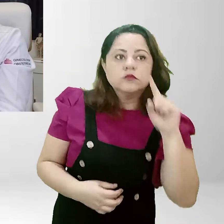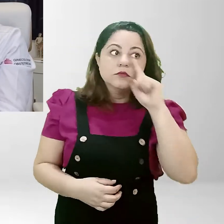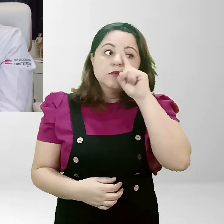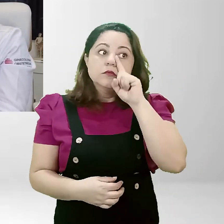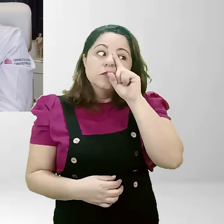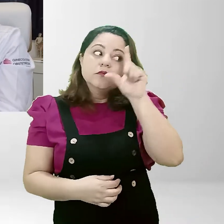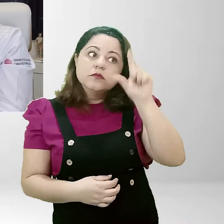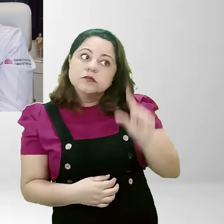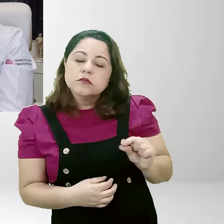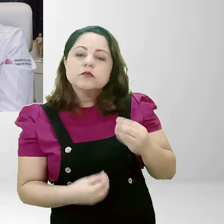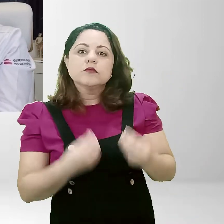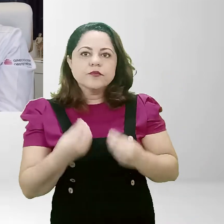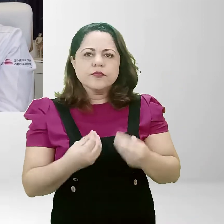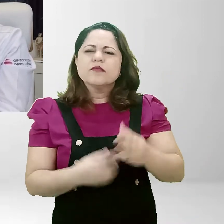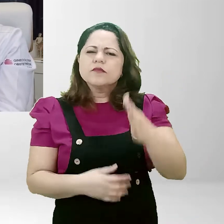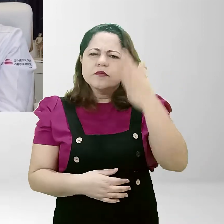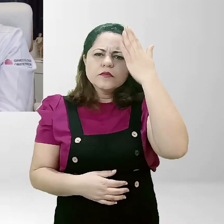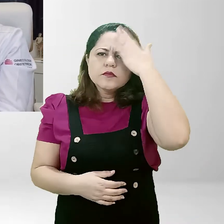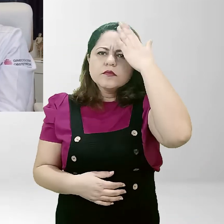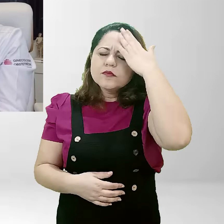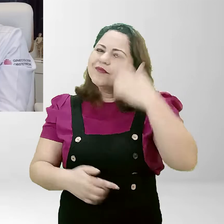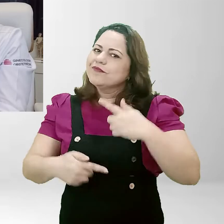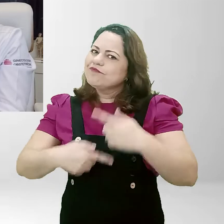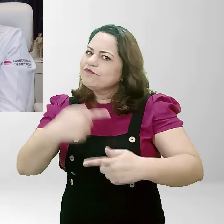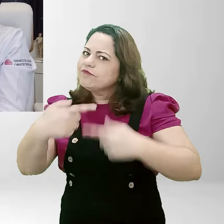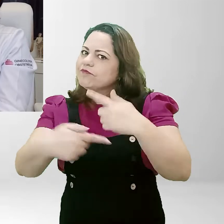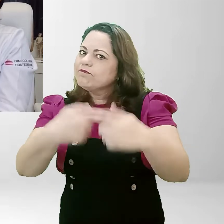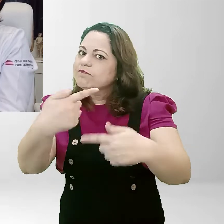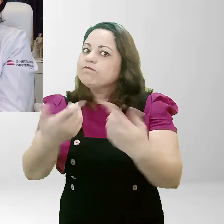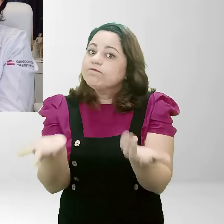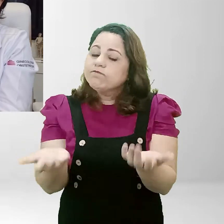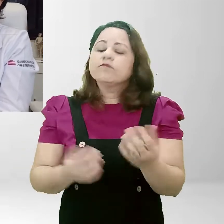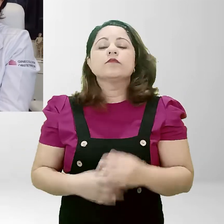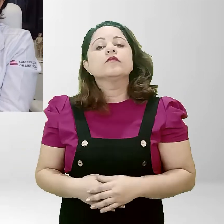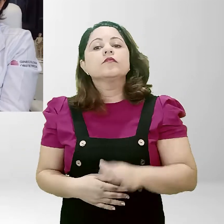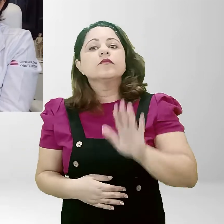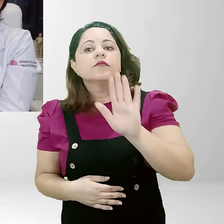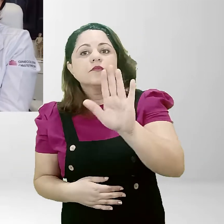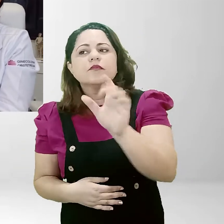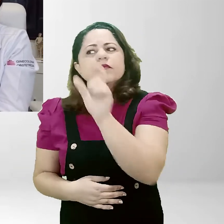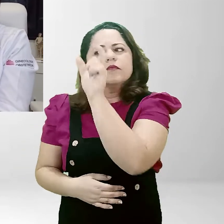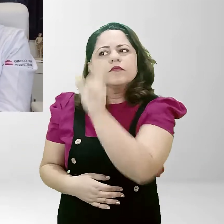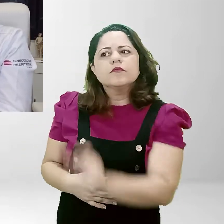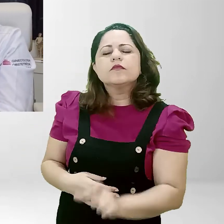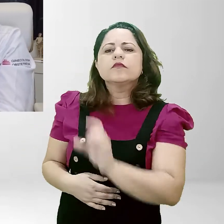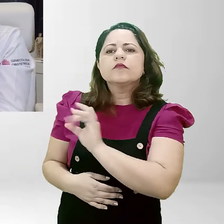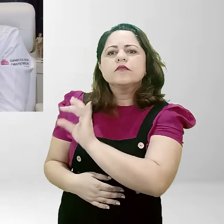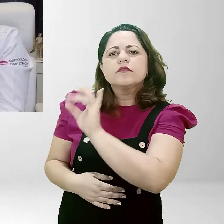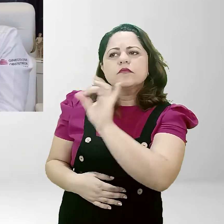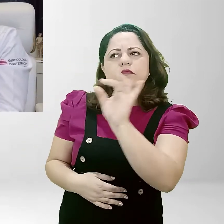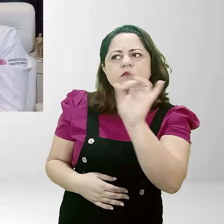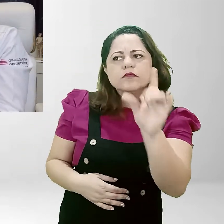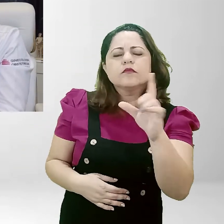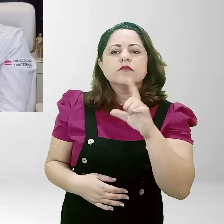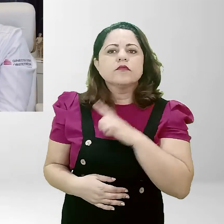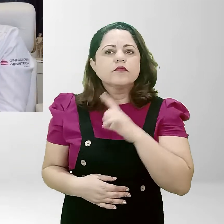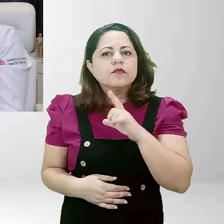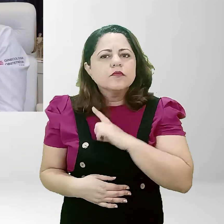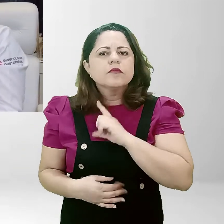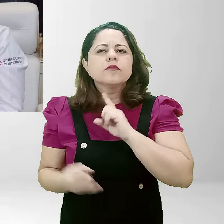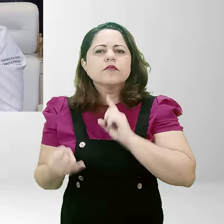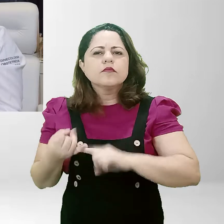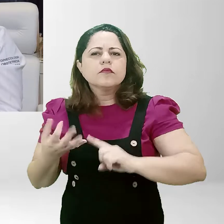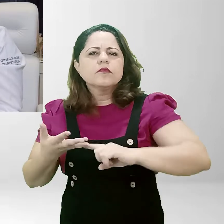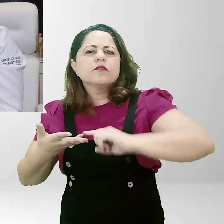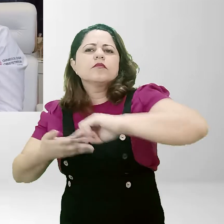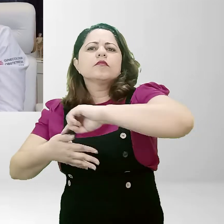mama? A gente sabe que aqueles fatores hereditários são não modificáveis, porém os fatores individuais são, e